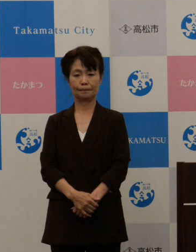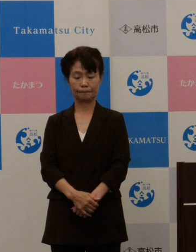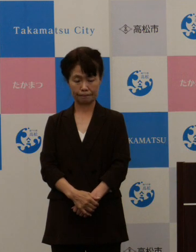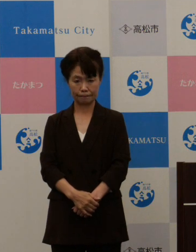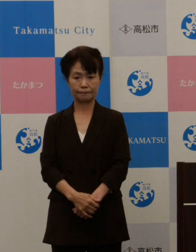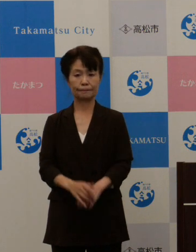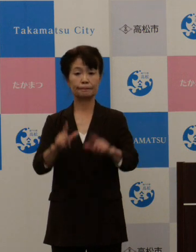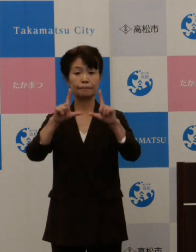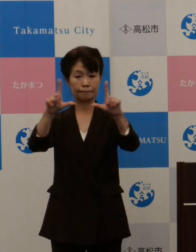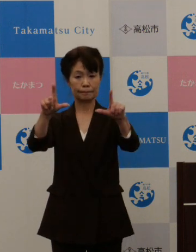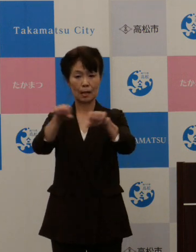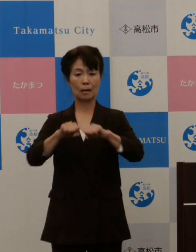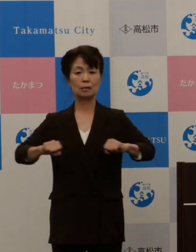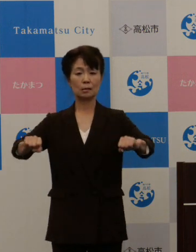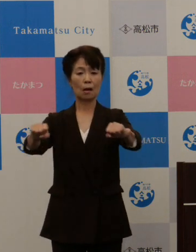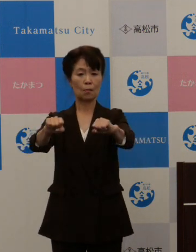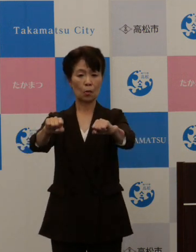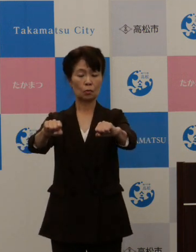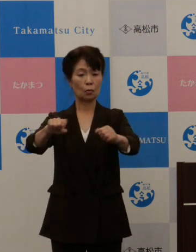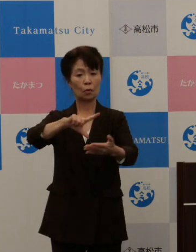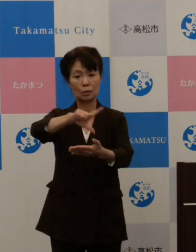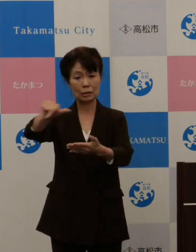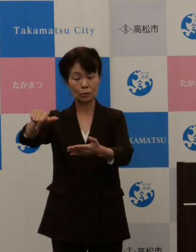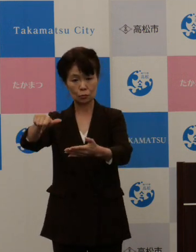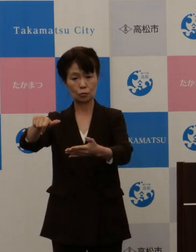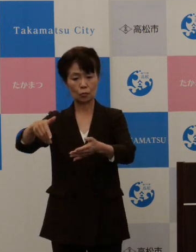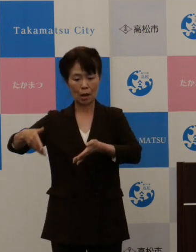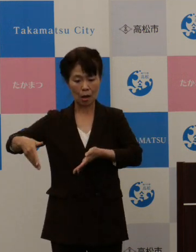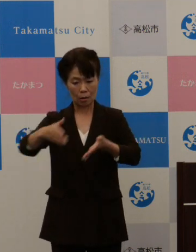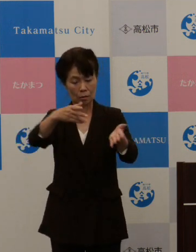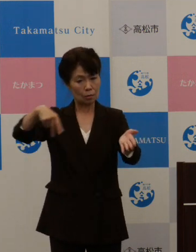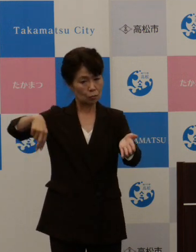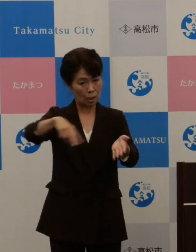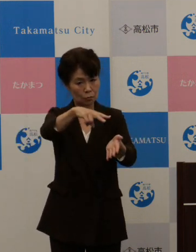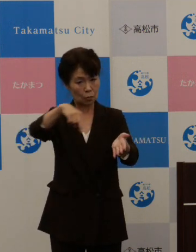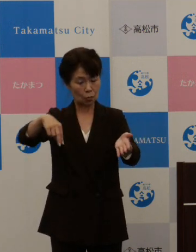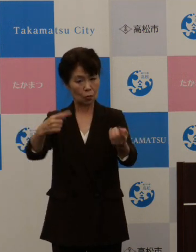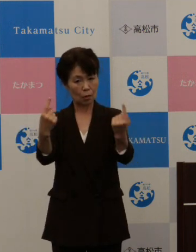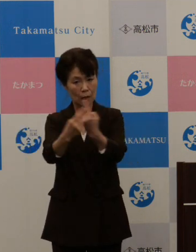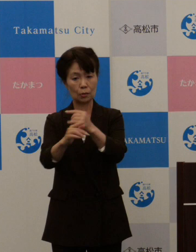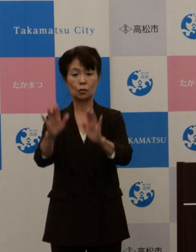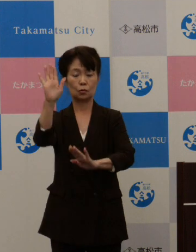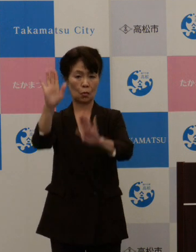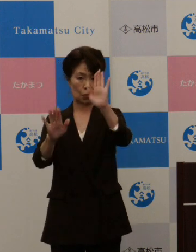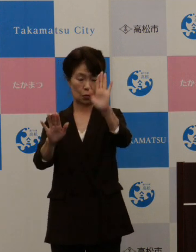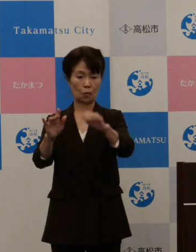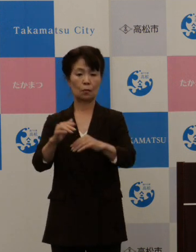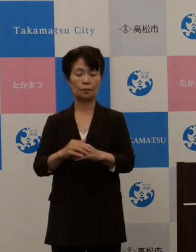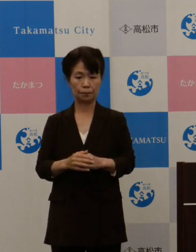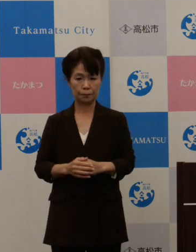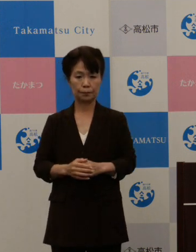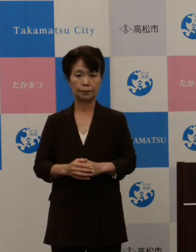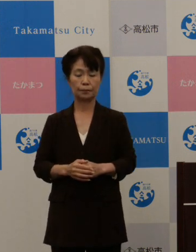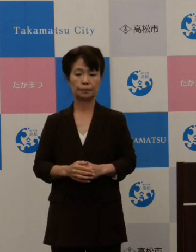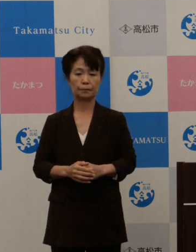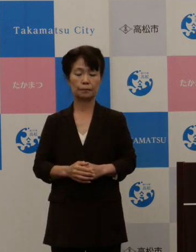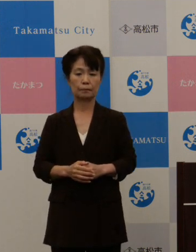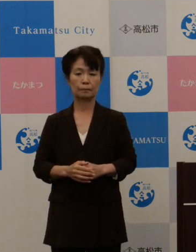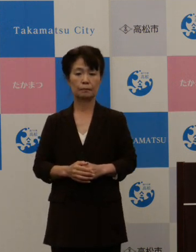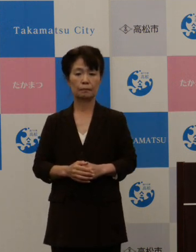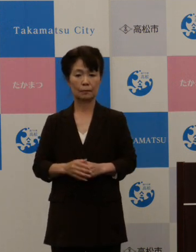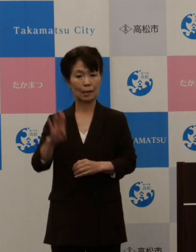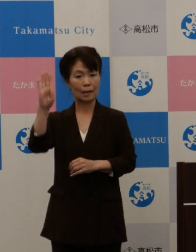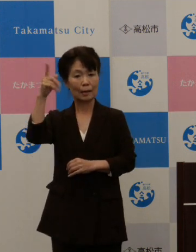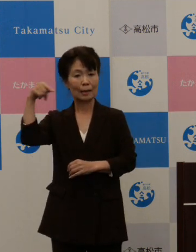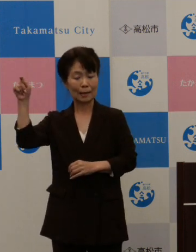い、サンポート地区におけますプロムナード化の事業の状況でございますけれども、これはあのもちろん